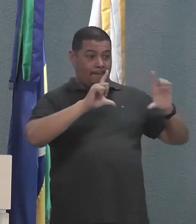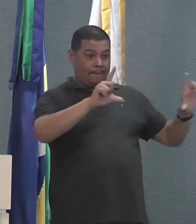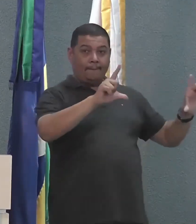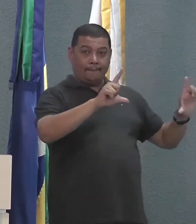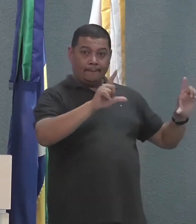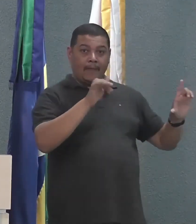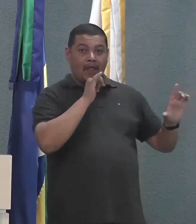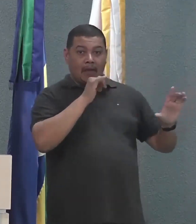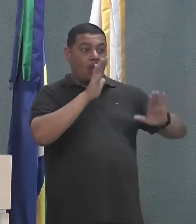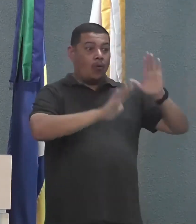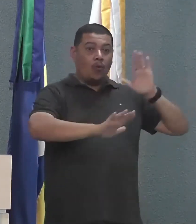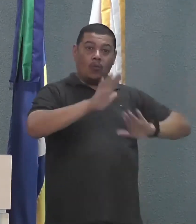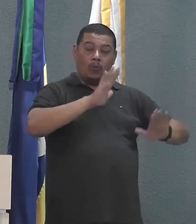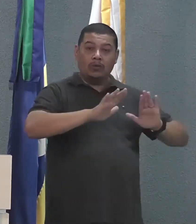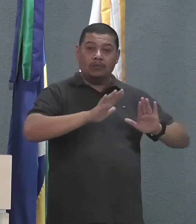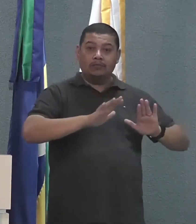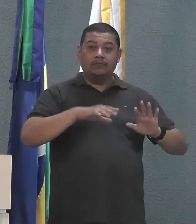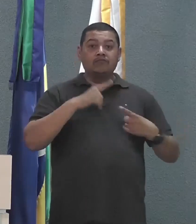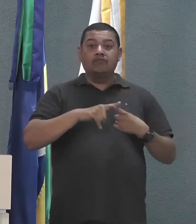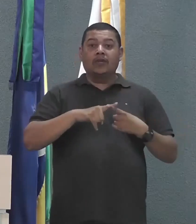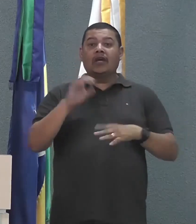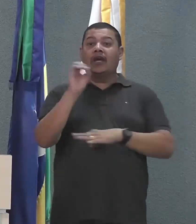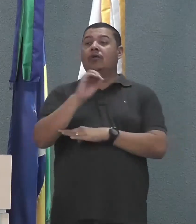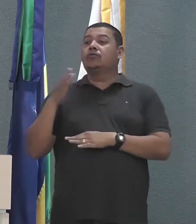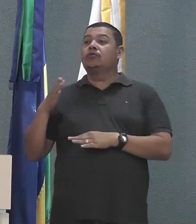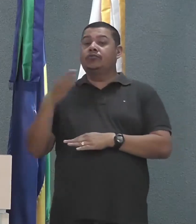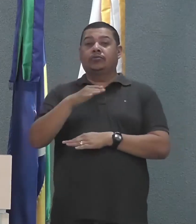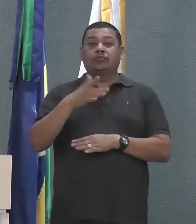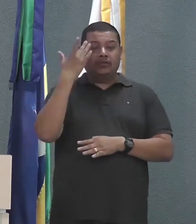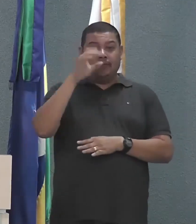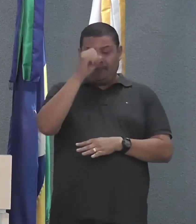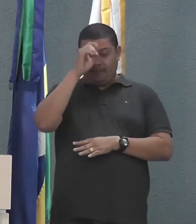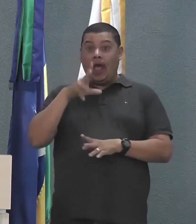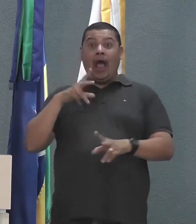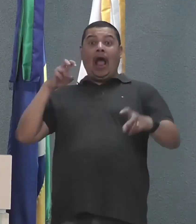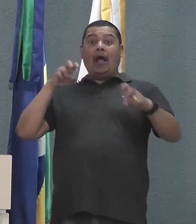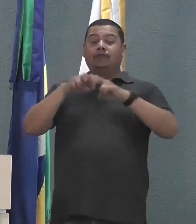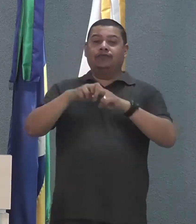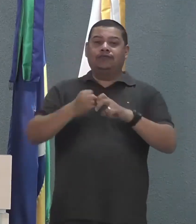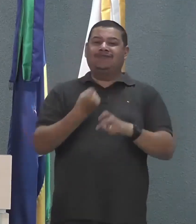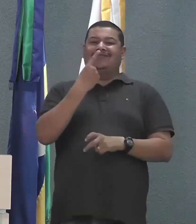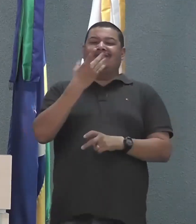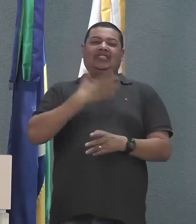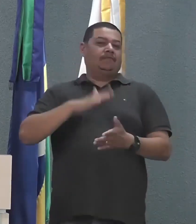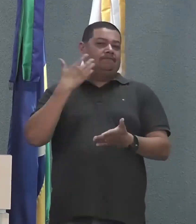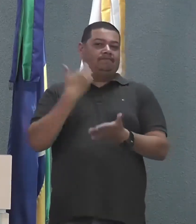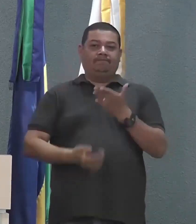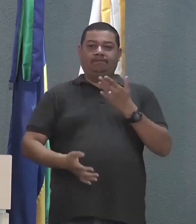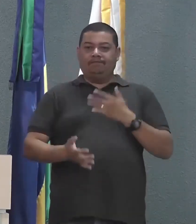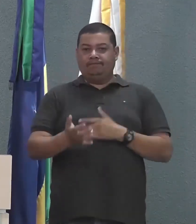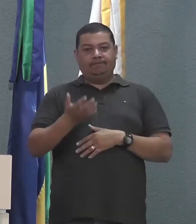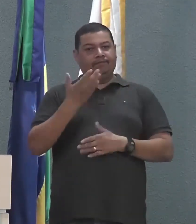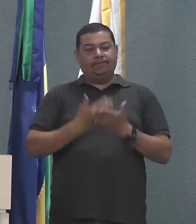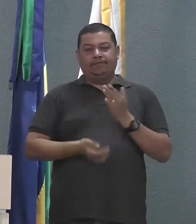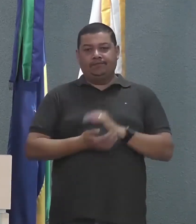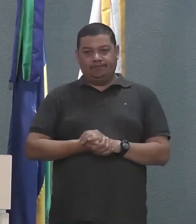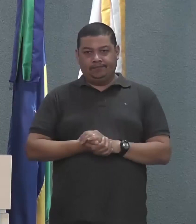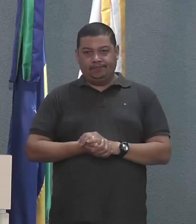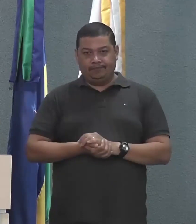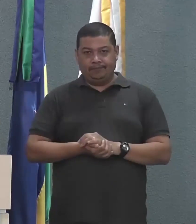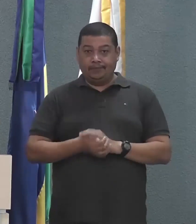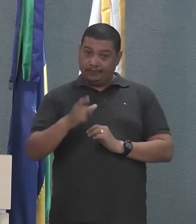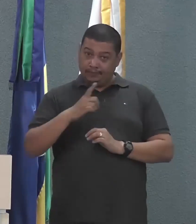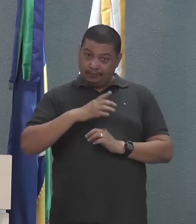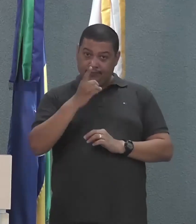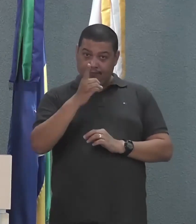a gente não sabe de onde é que vai sair carro. E aí acontece, infelizmente, o que aconteceu com o David,